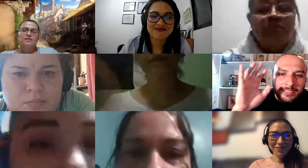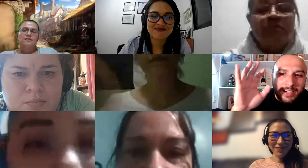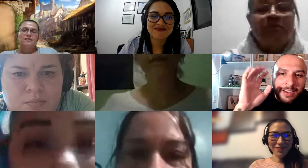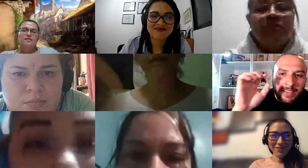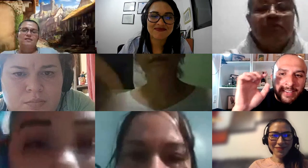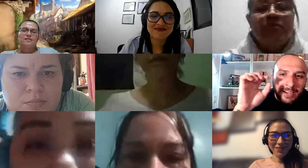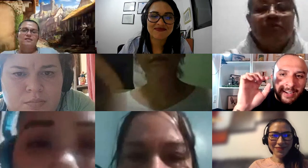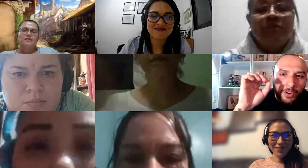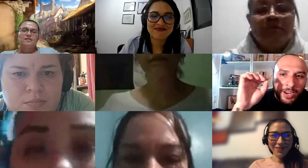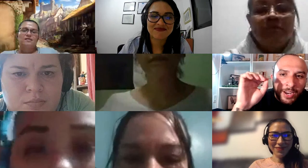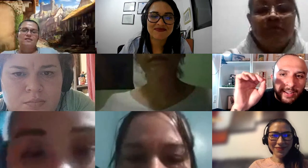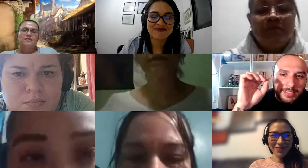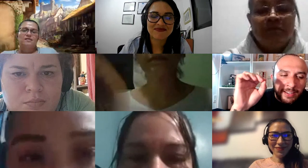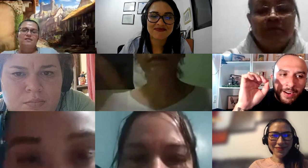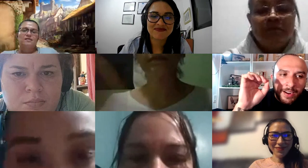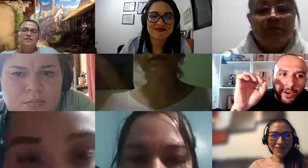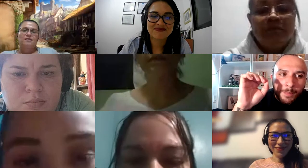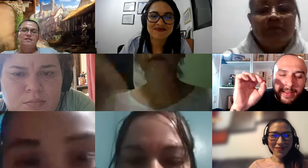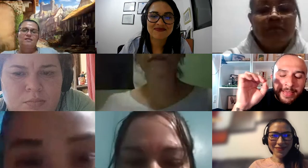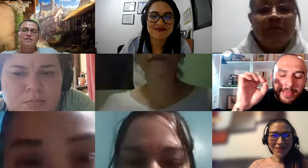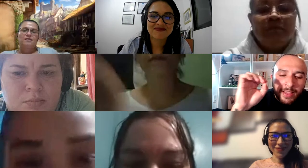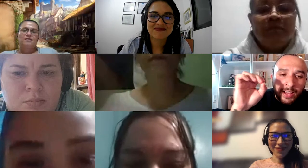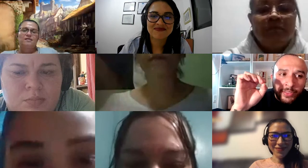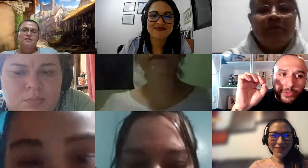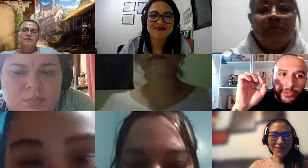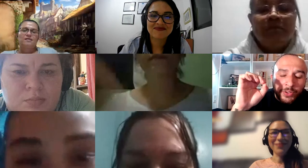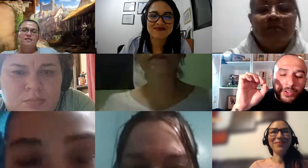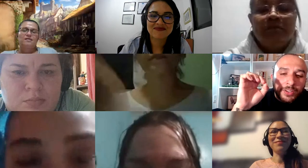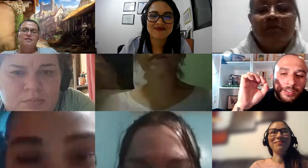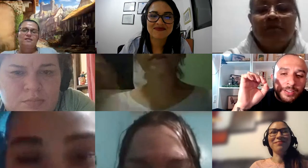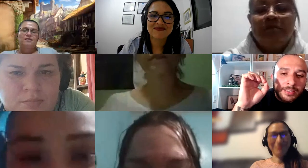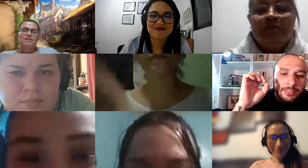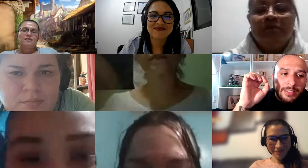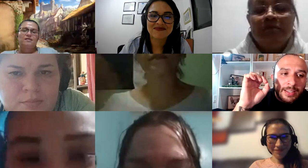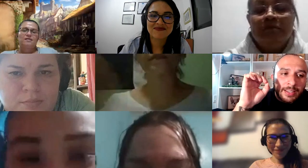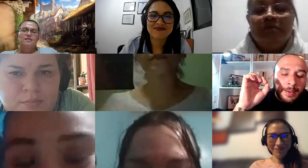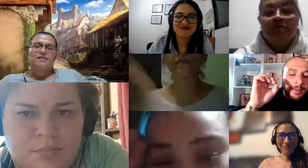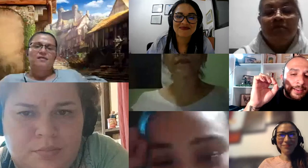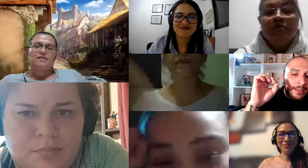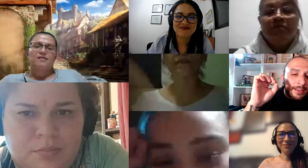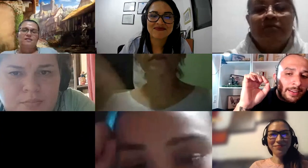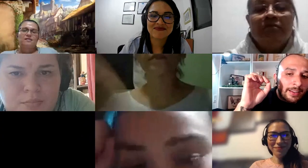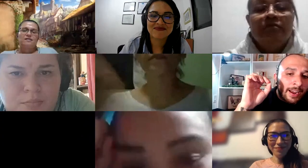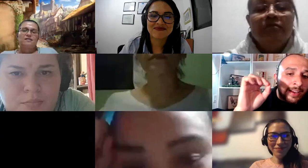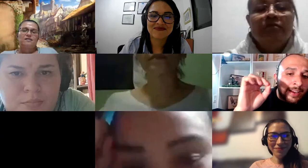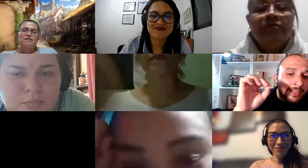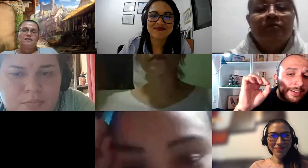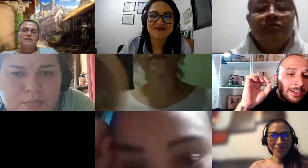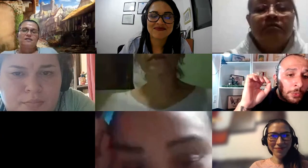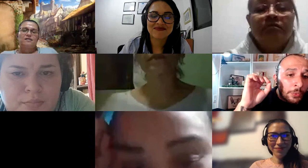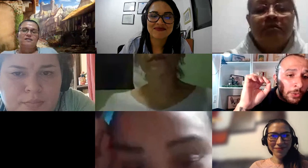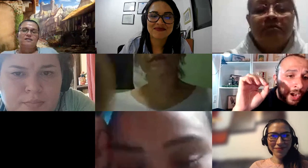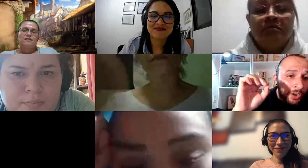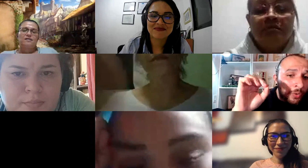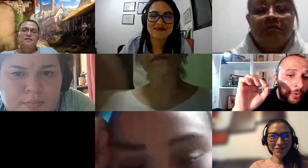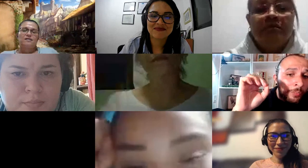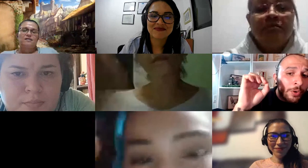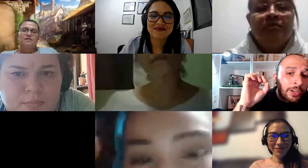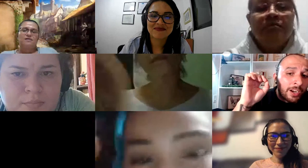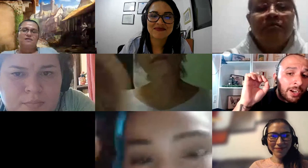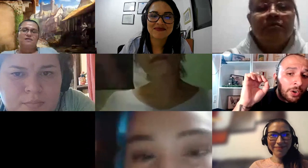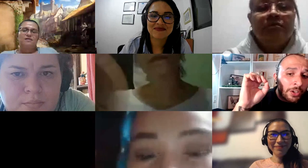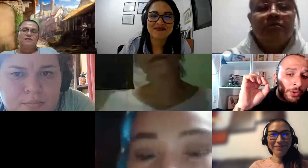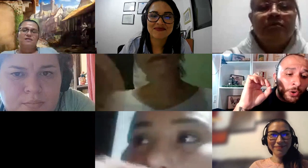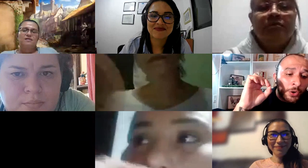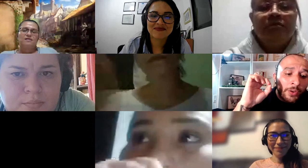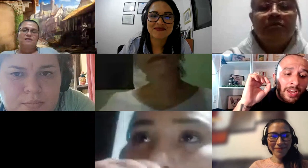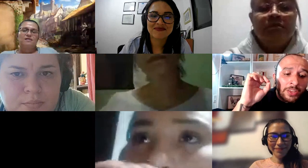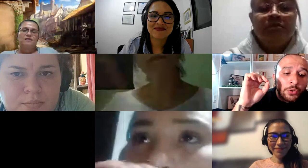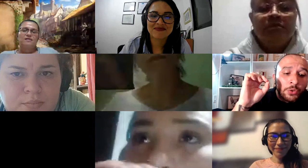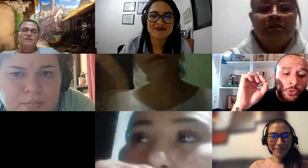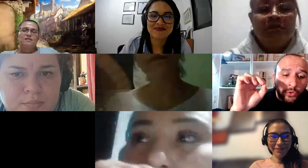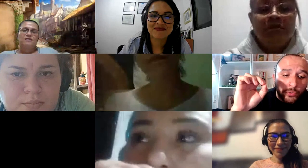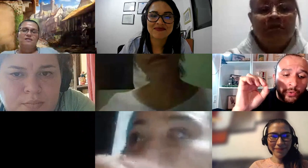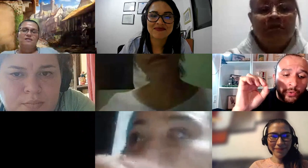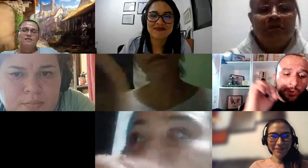Ya vi lo que estaban comentando. Hay que tener cuidado porque lo que uno ve en YouTube